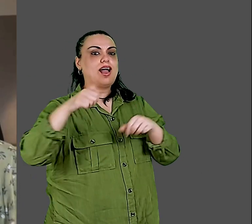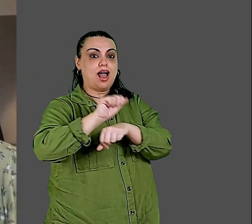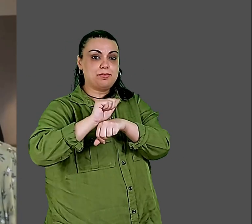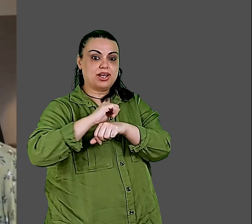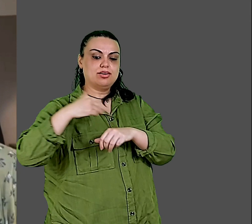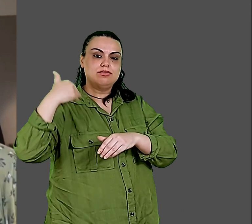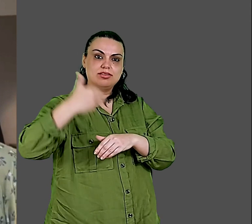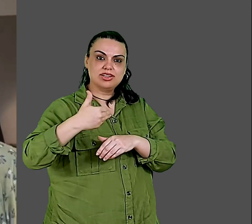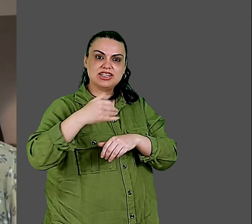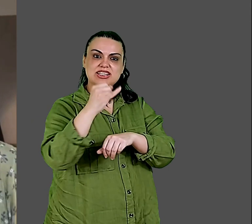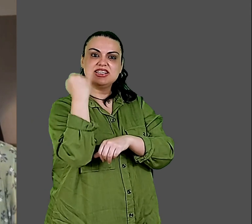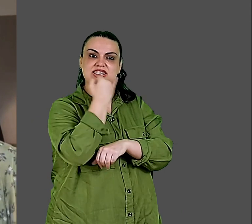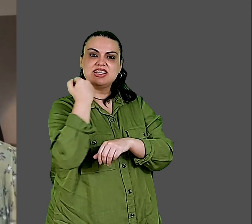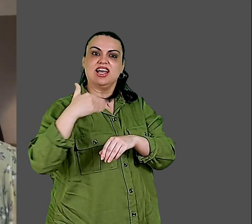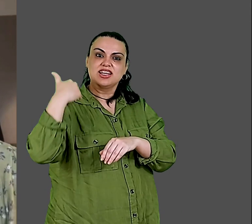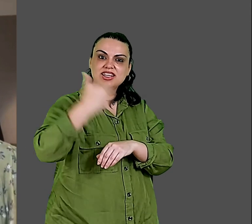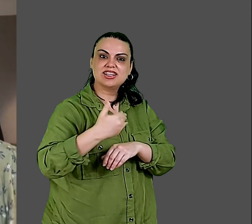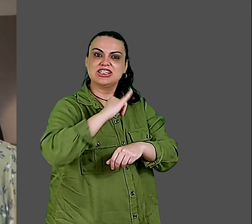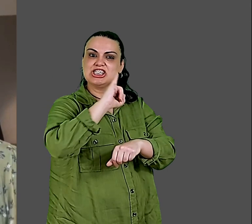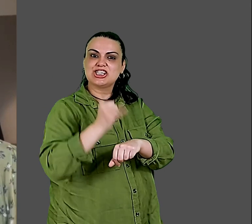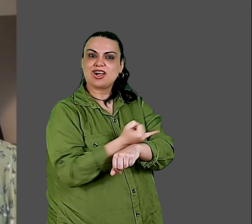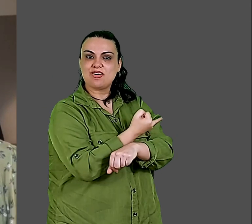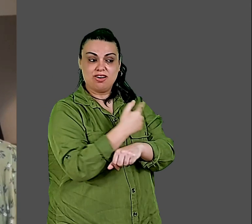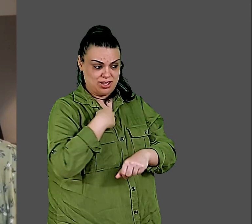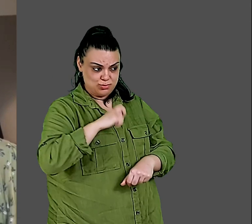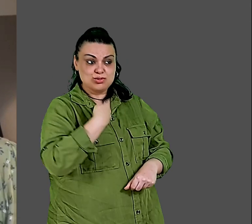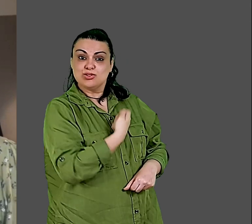o Deus de Isaac e o Deus de Jacó.